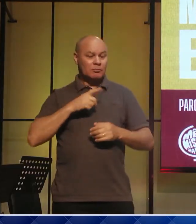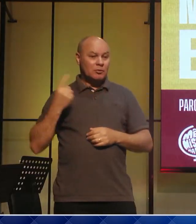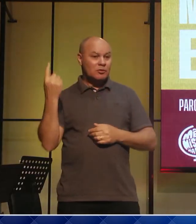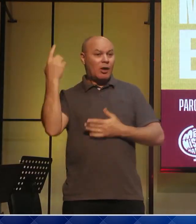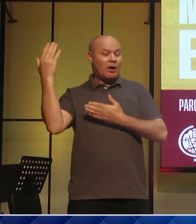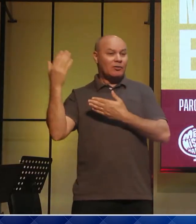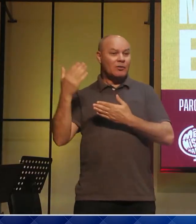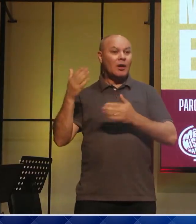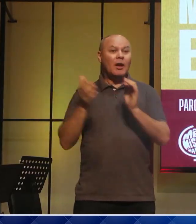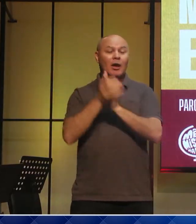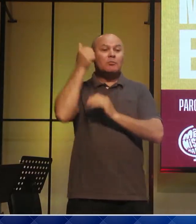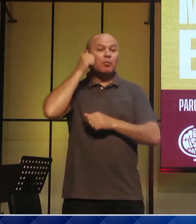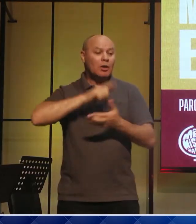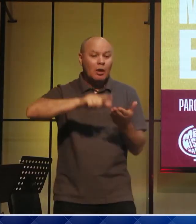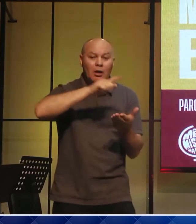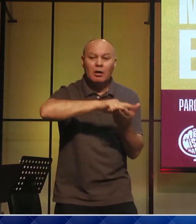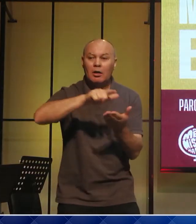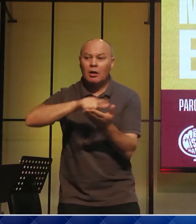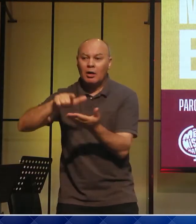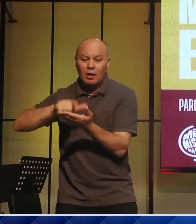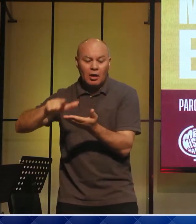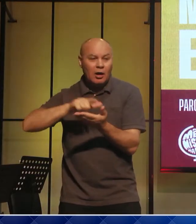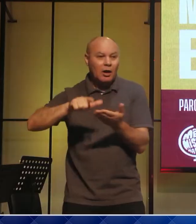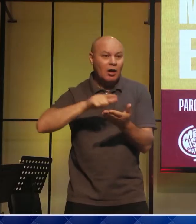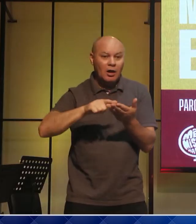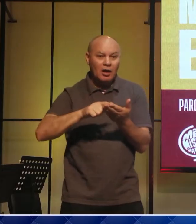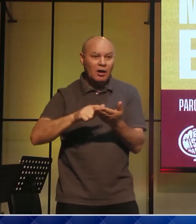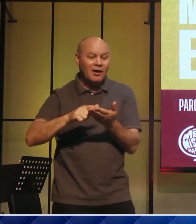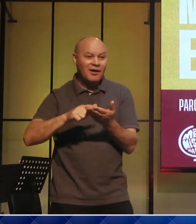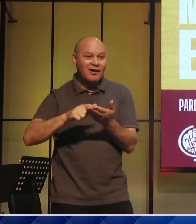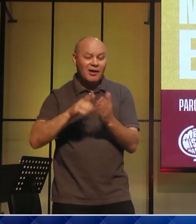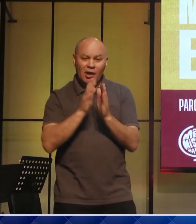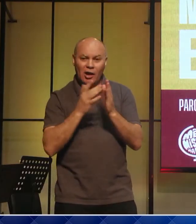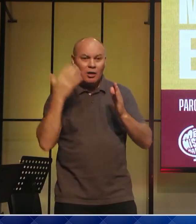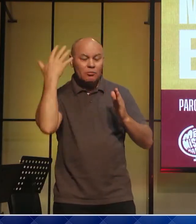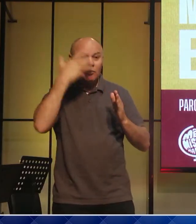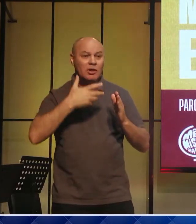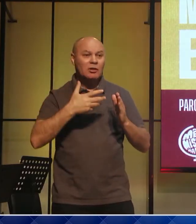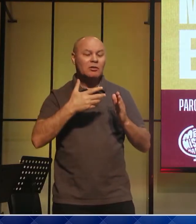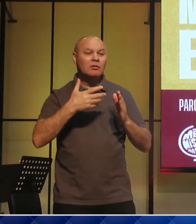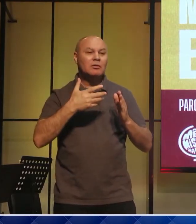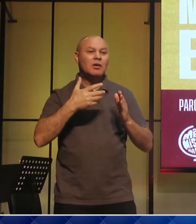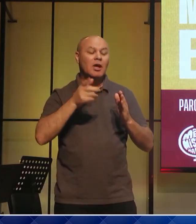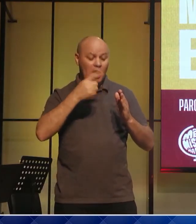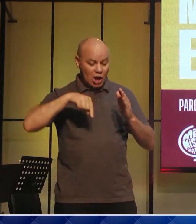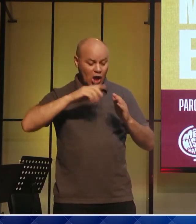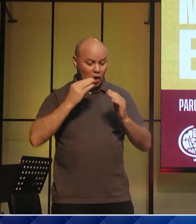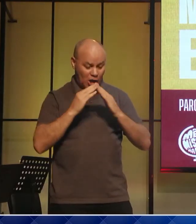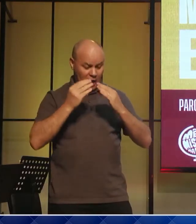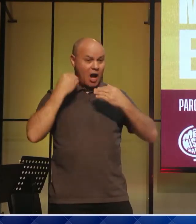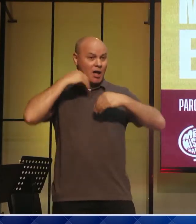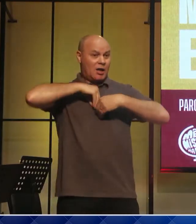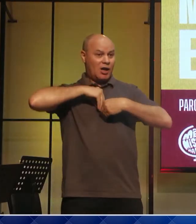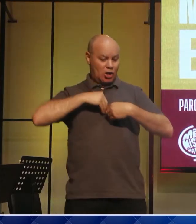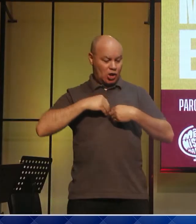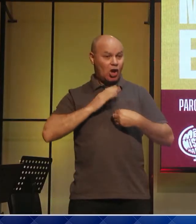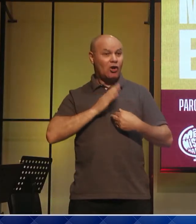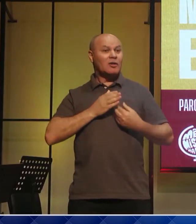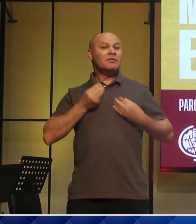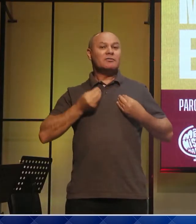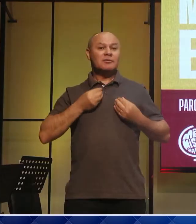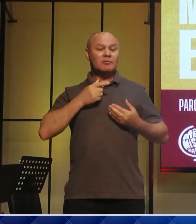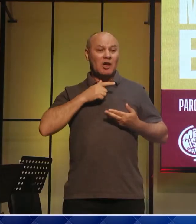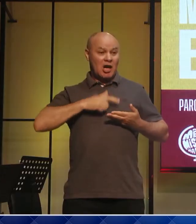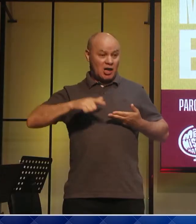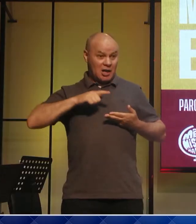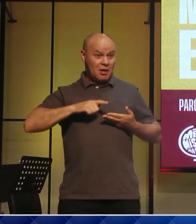Espírito Santo começa a limpar? E sabe quem impede de ele me limpar? Eu.